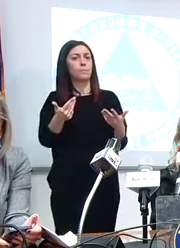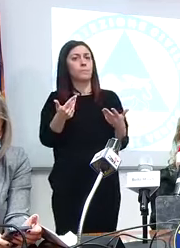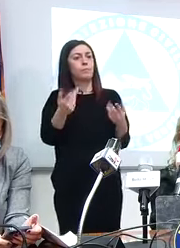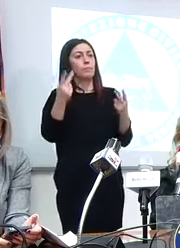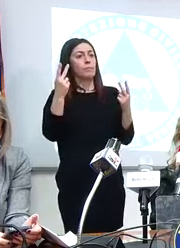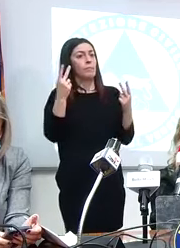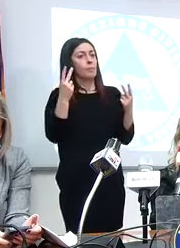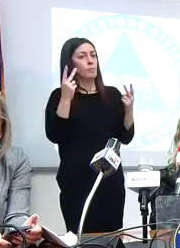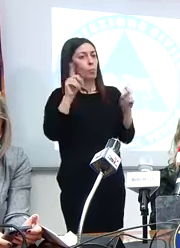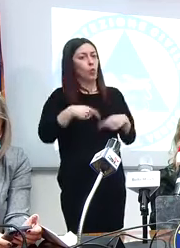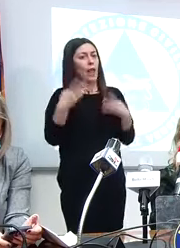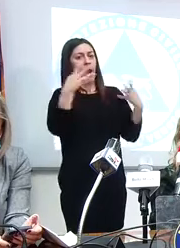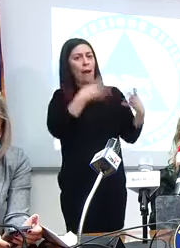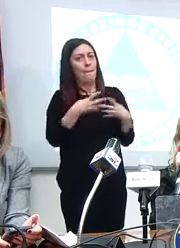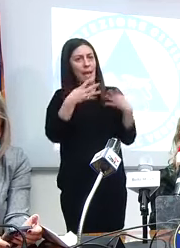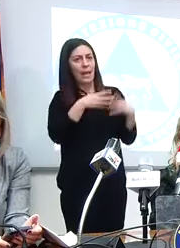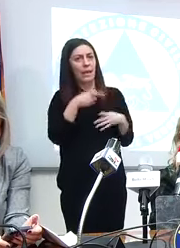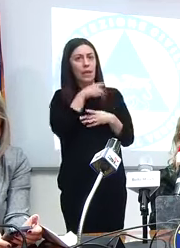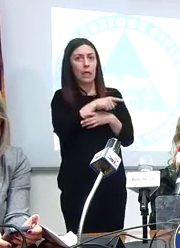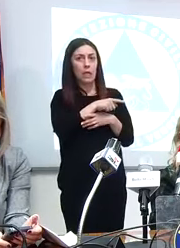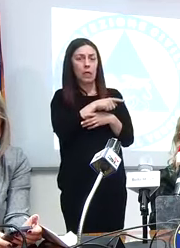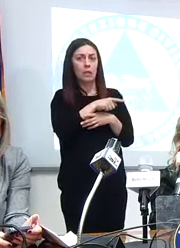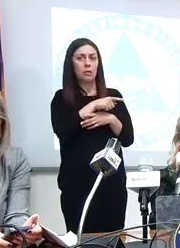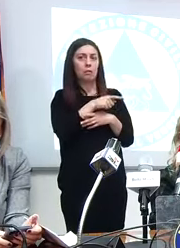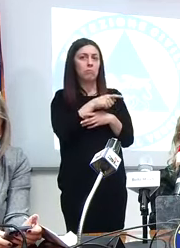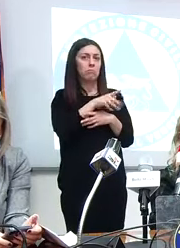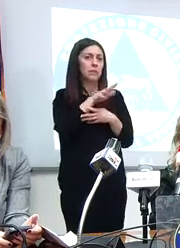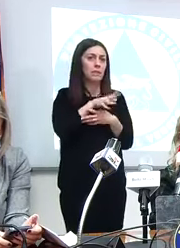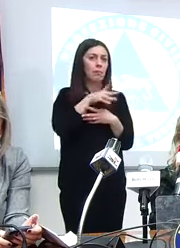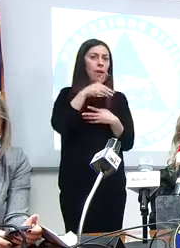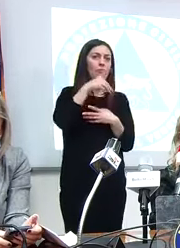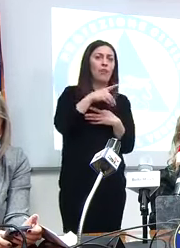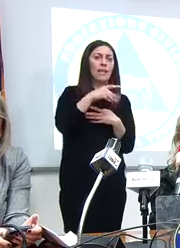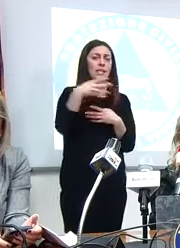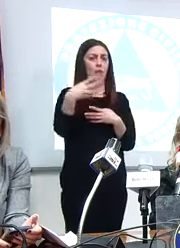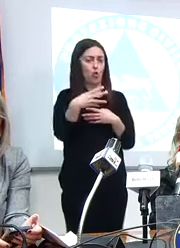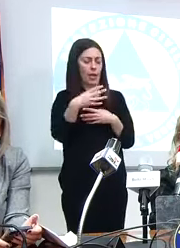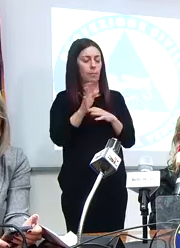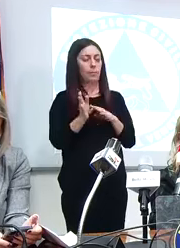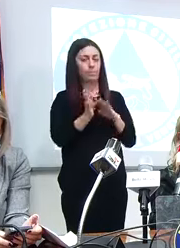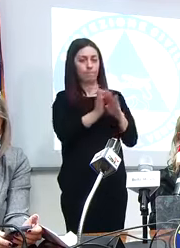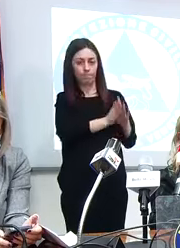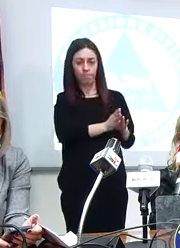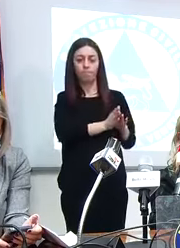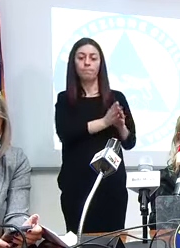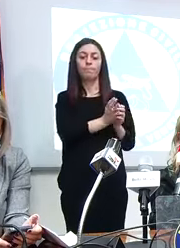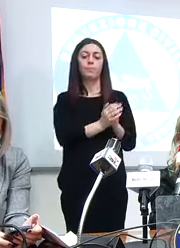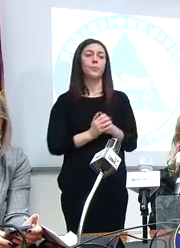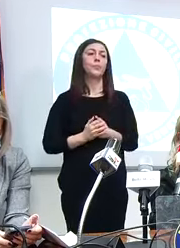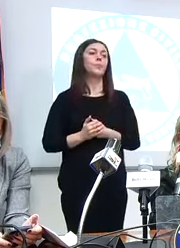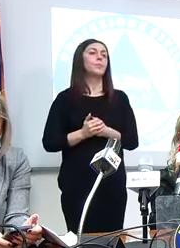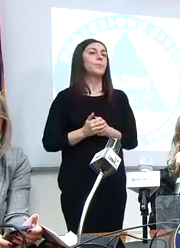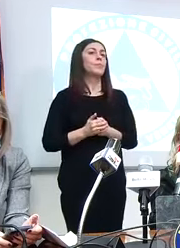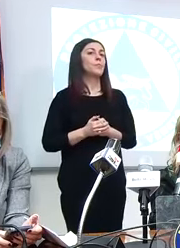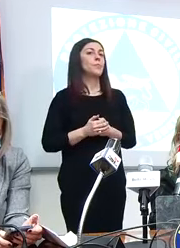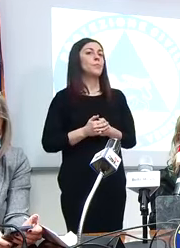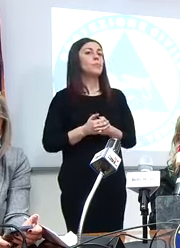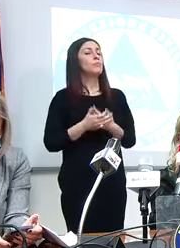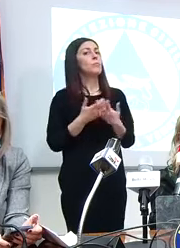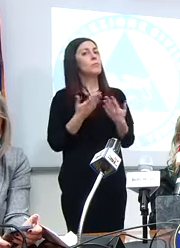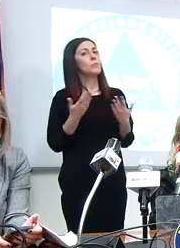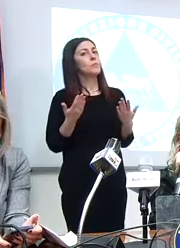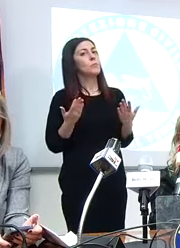fatto l'America con direi Pfizer fondamentalmente e Moderna. Ecco, fatta questa premessa e questa idea